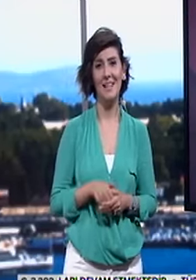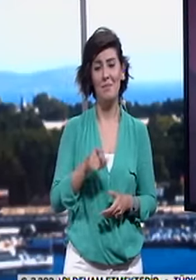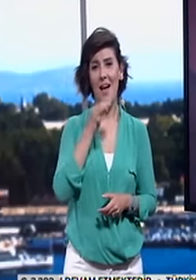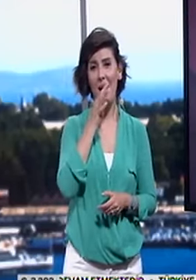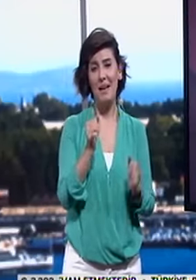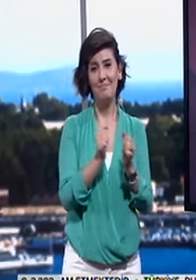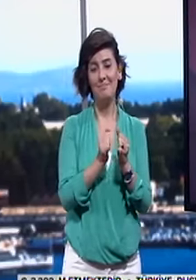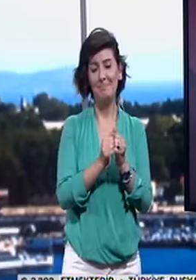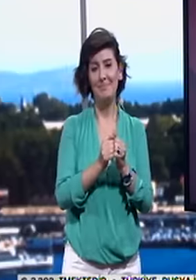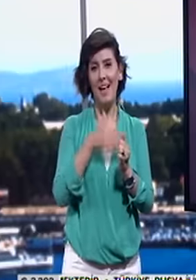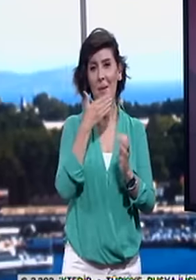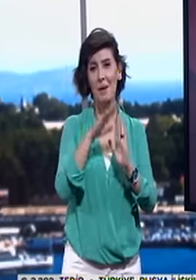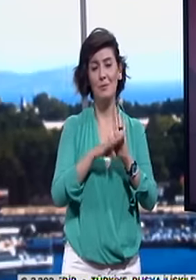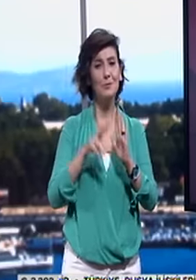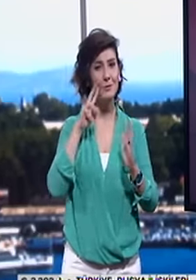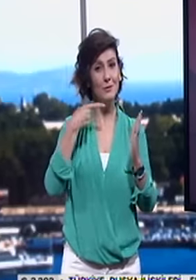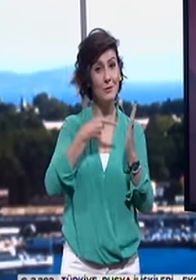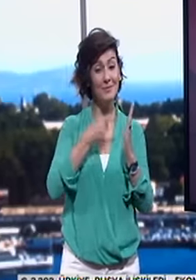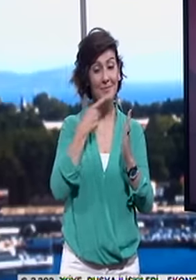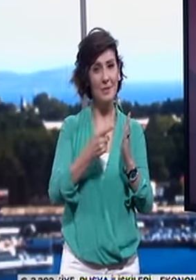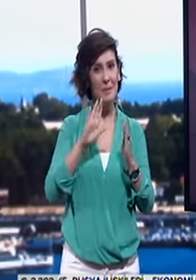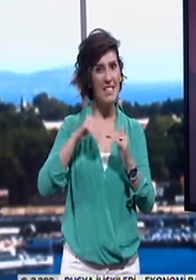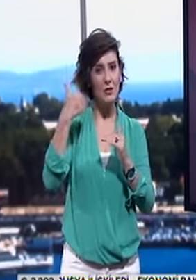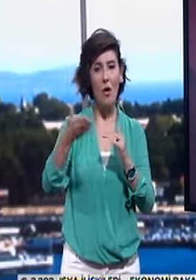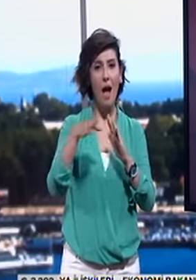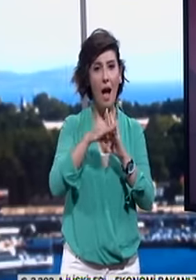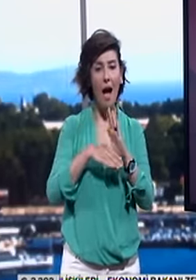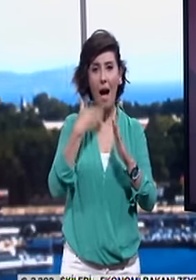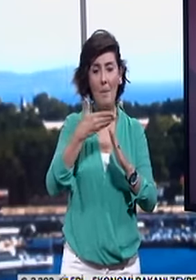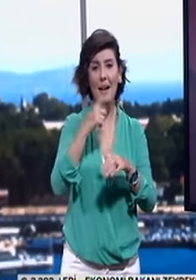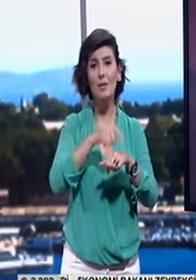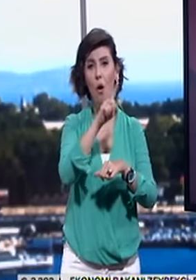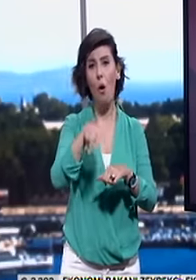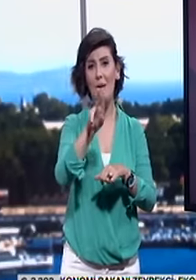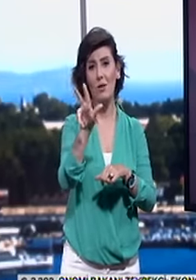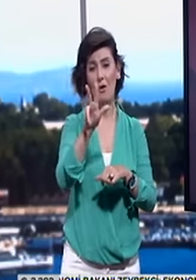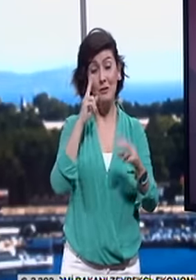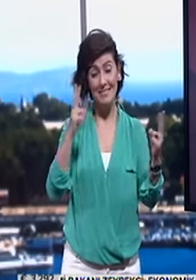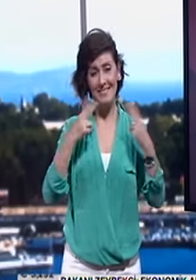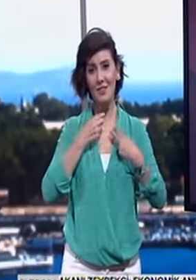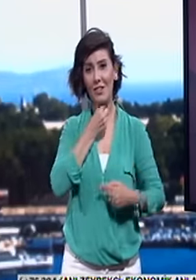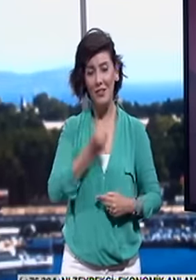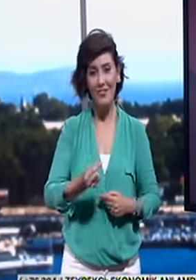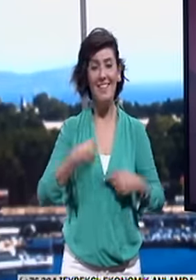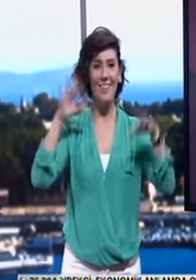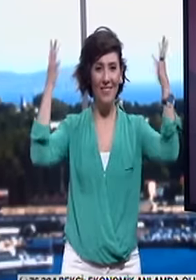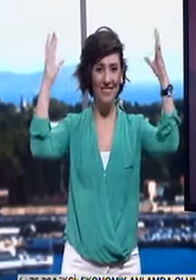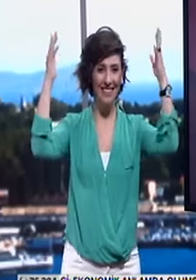Bu haberle birlikte bültenimizin sonuna gelmiş olduk. Bir sonraki bülten saat 17.30'da ekranlarınızda olacak. Hoşçakalın.